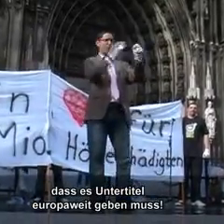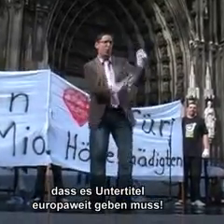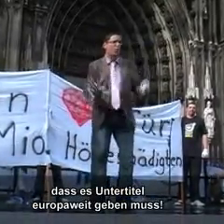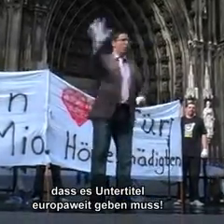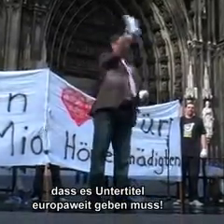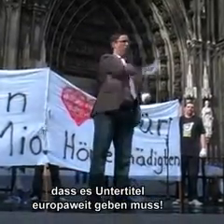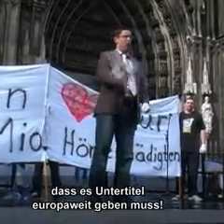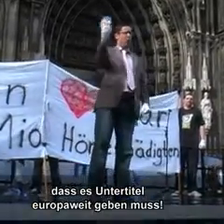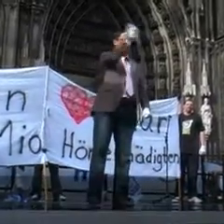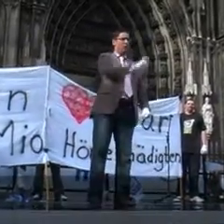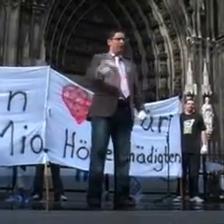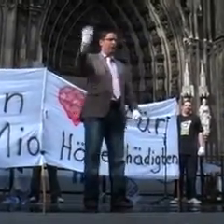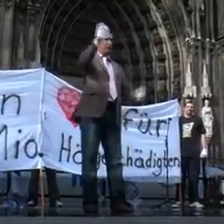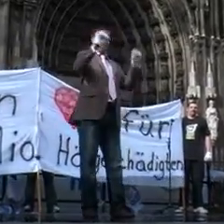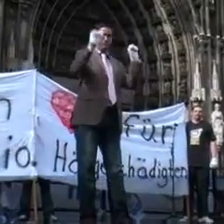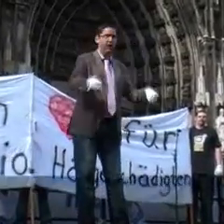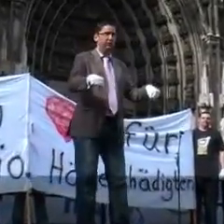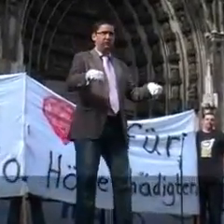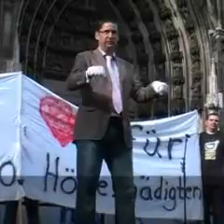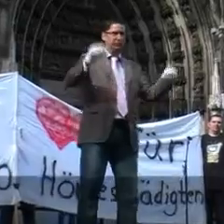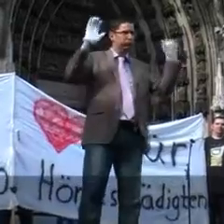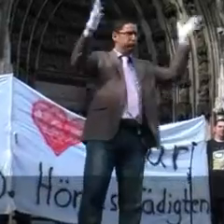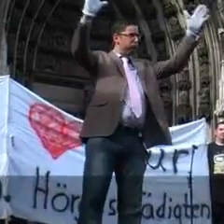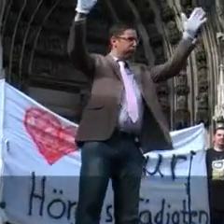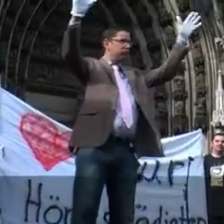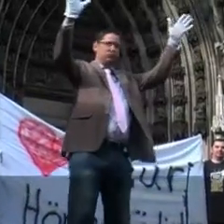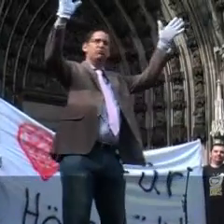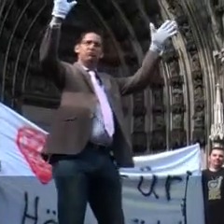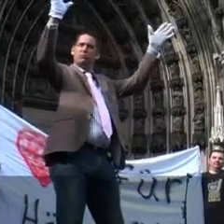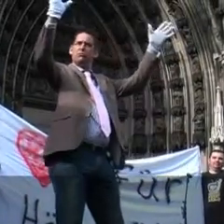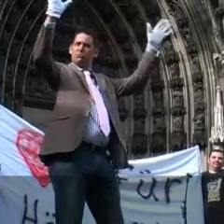Abstimmung, dass man gesagt hat, Untertitel muss es europaweit geben, in jedem Land.